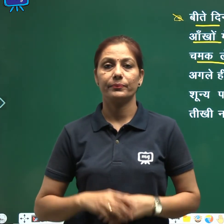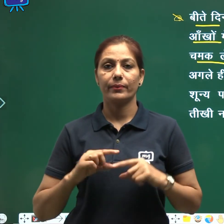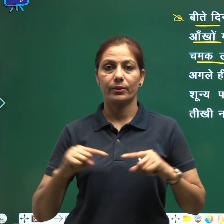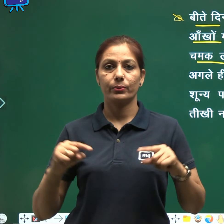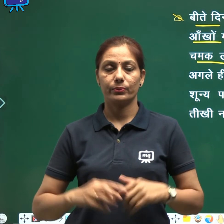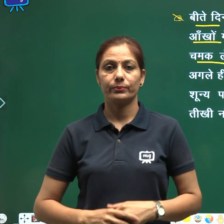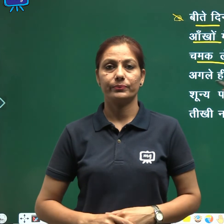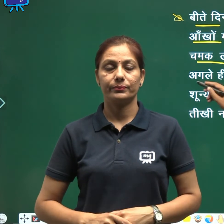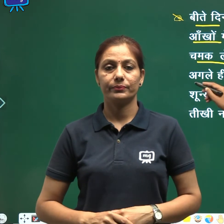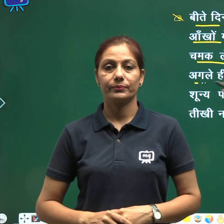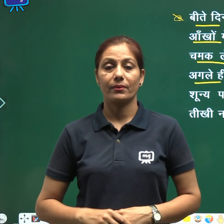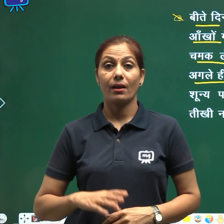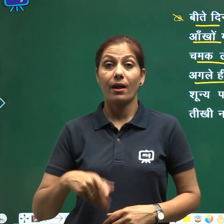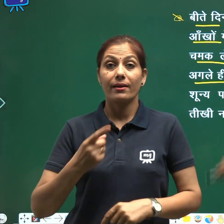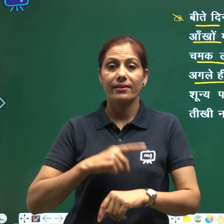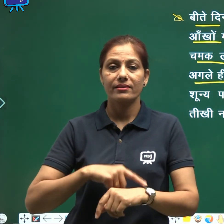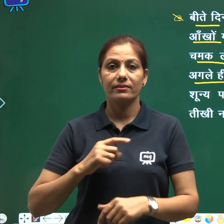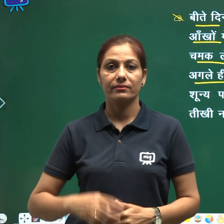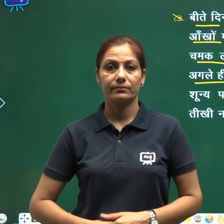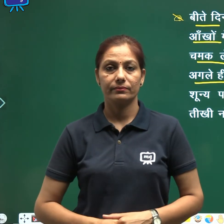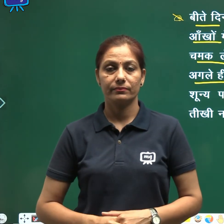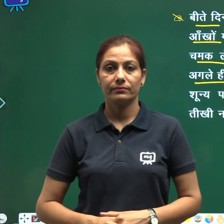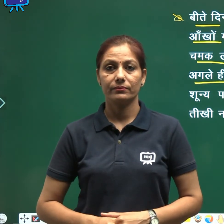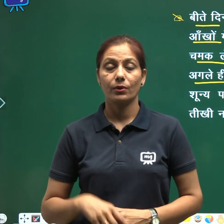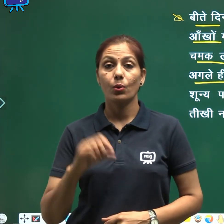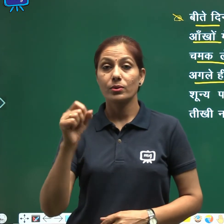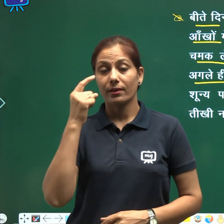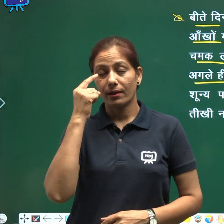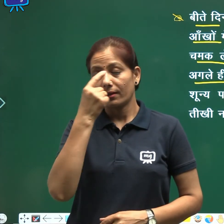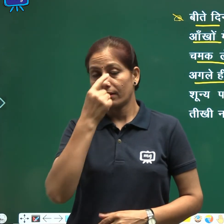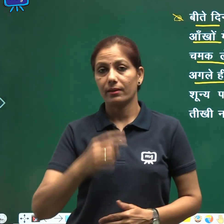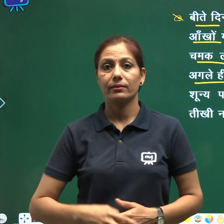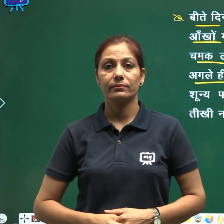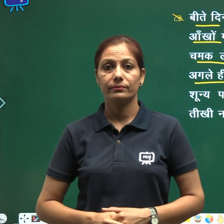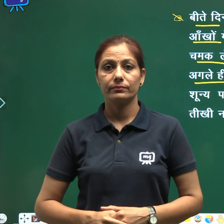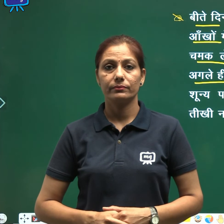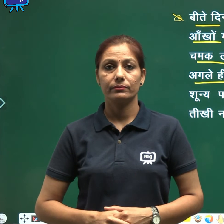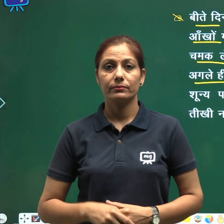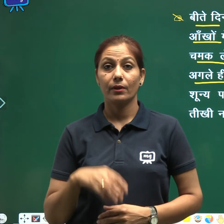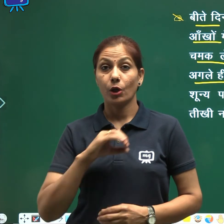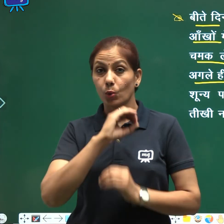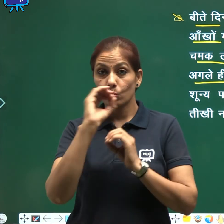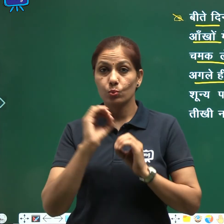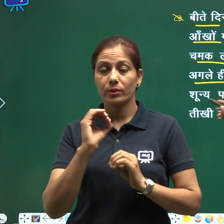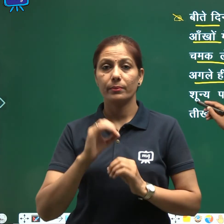परंतु अगले ही क्षण उसकी आंखें शून्य पड़ जाती